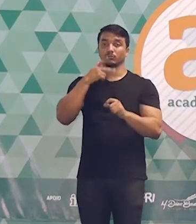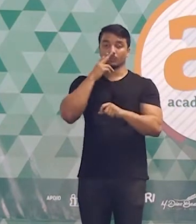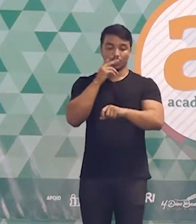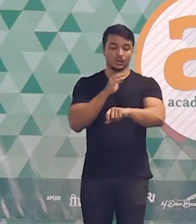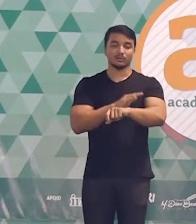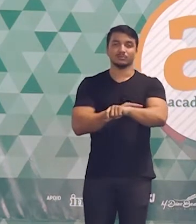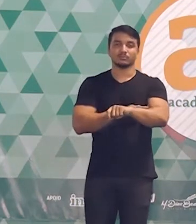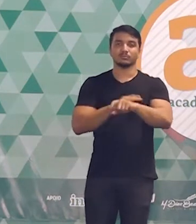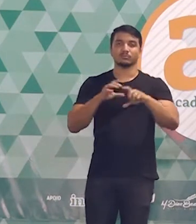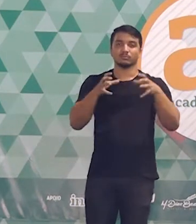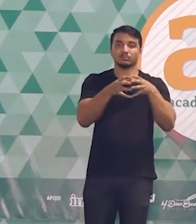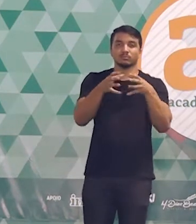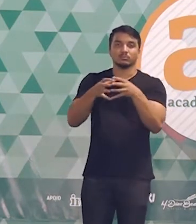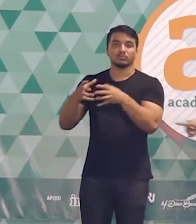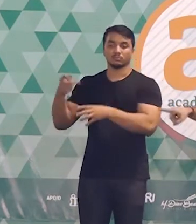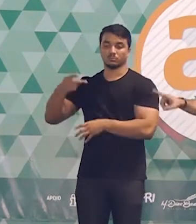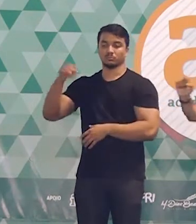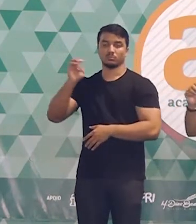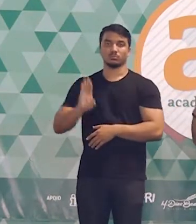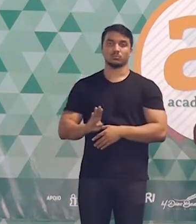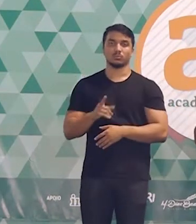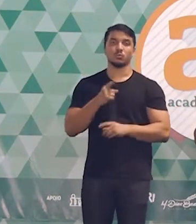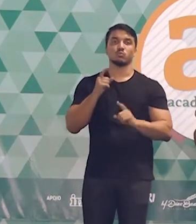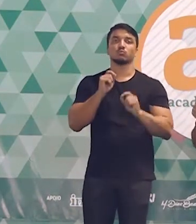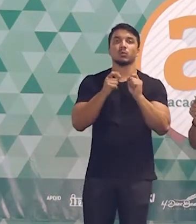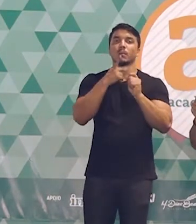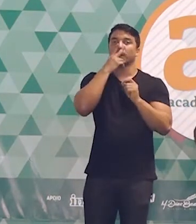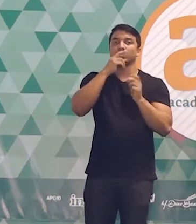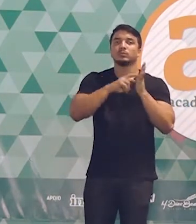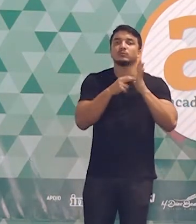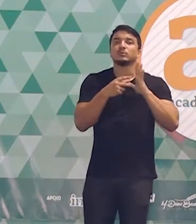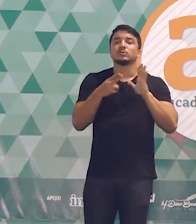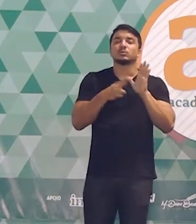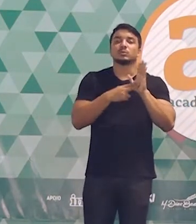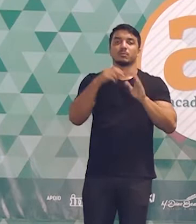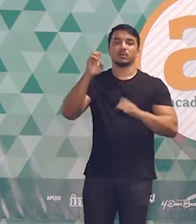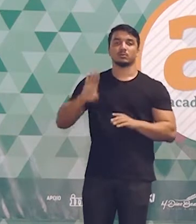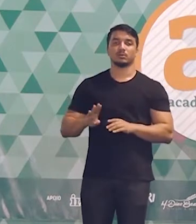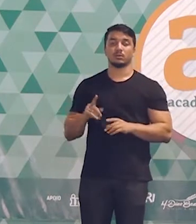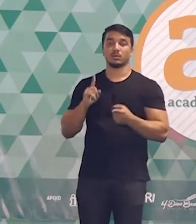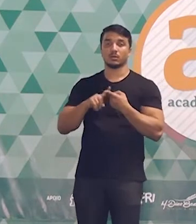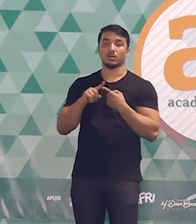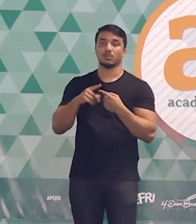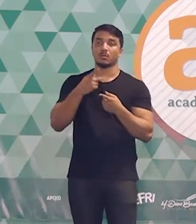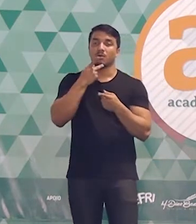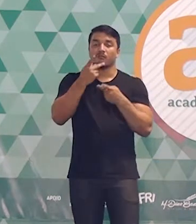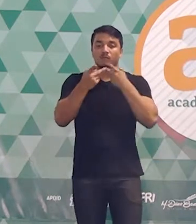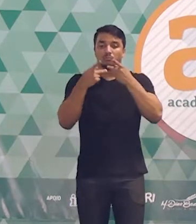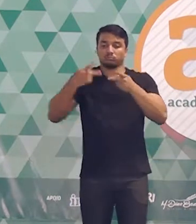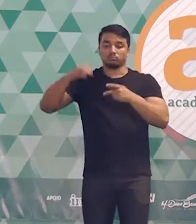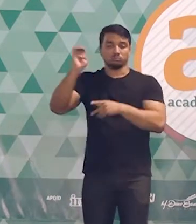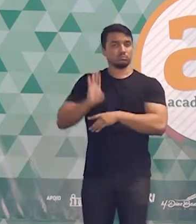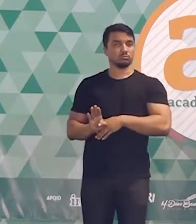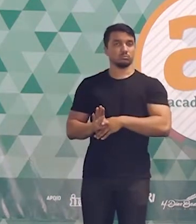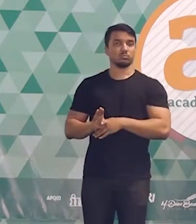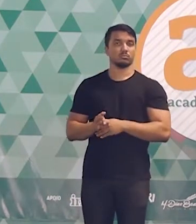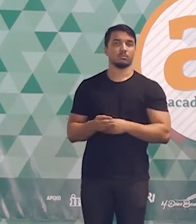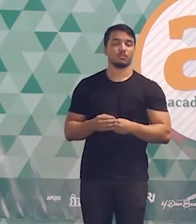etnias brasileiras, e que mostrasse o que é ser brasileiro, e que mostrasse a fala brasileira.